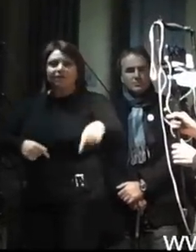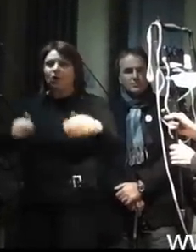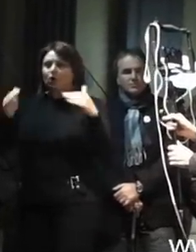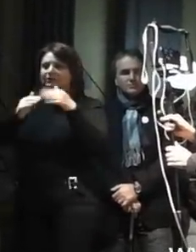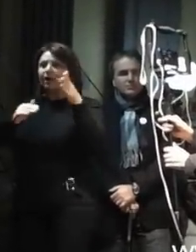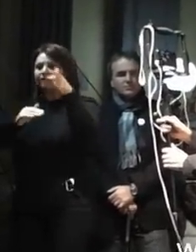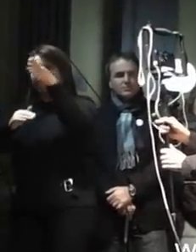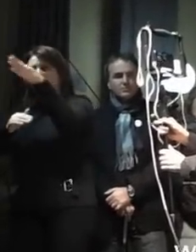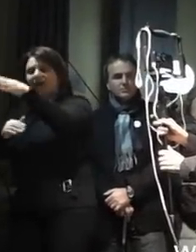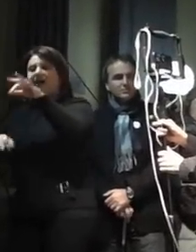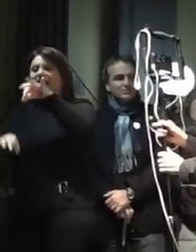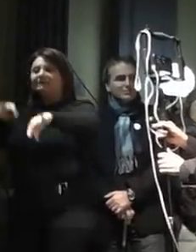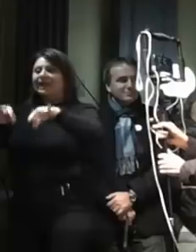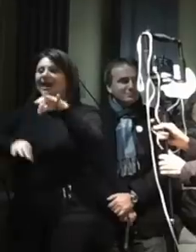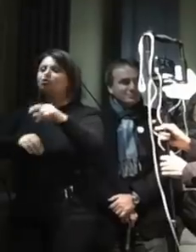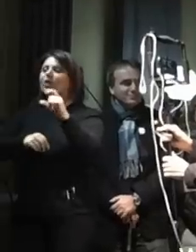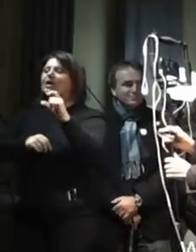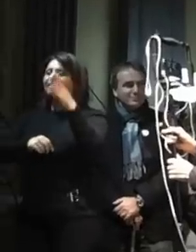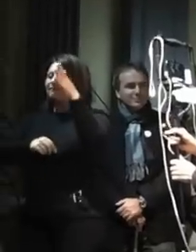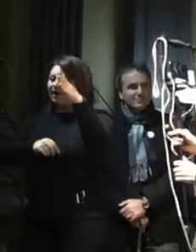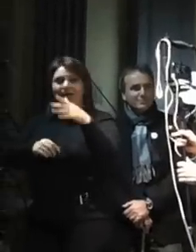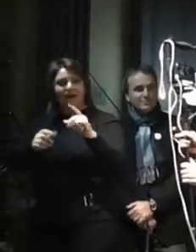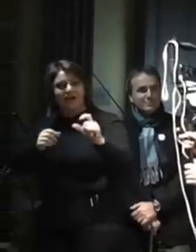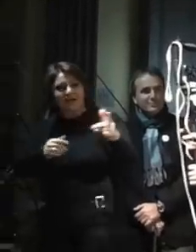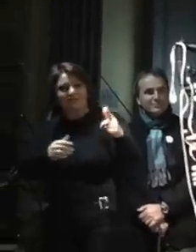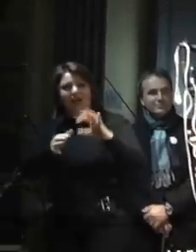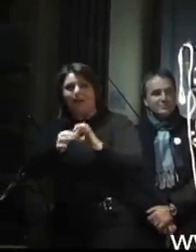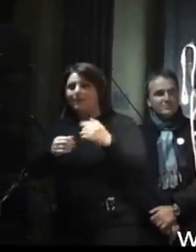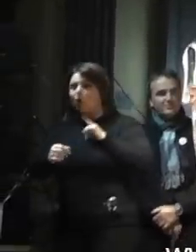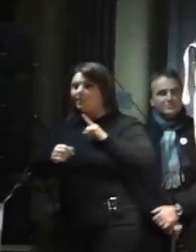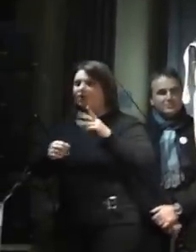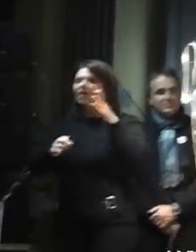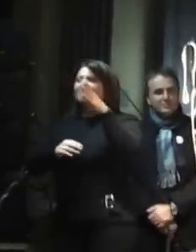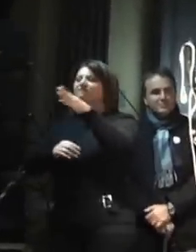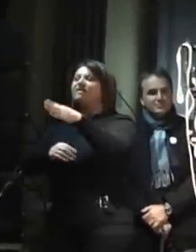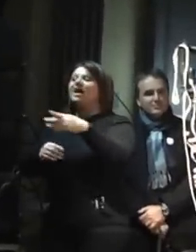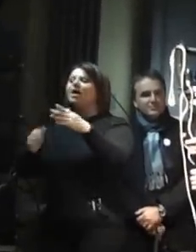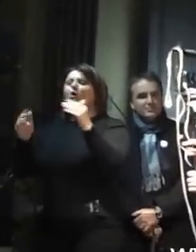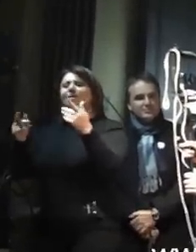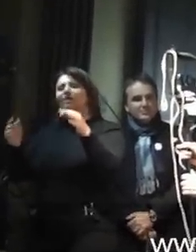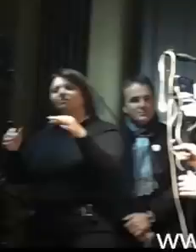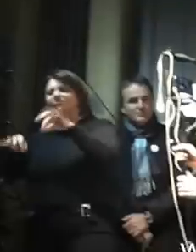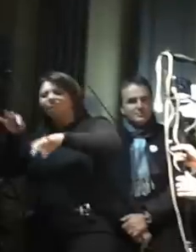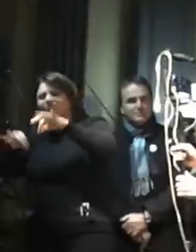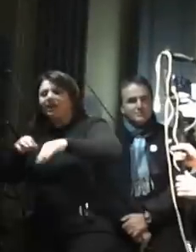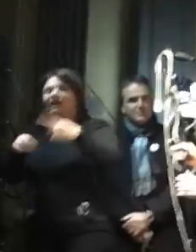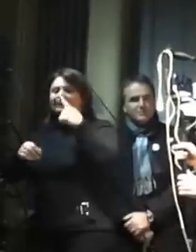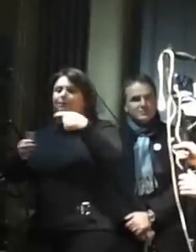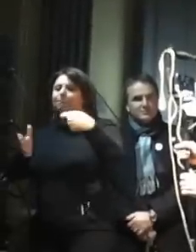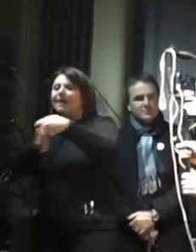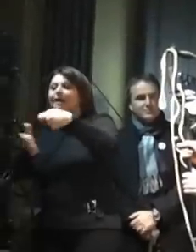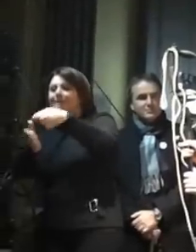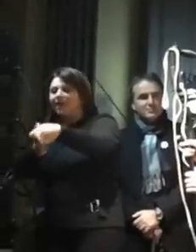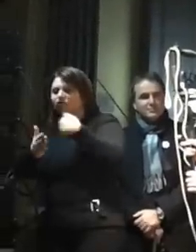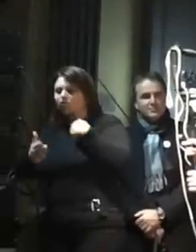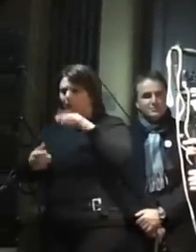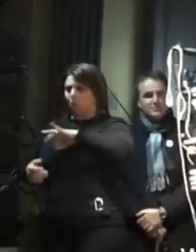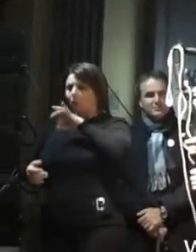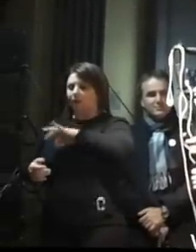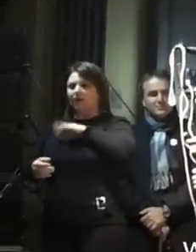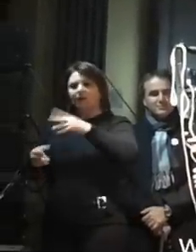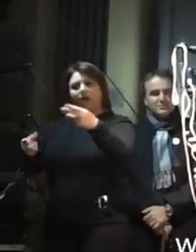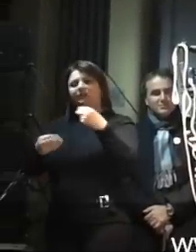al teatro di Cacavale, amico mio del teatro, facevamo serate a pagamento, io mi ricordo, mi avete fatto vivere in un